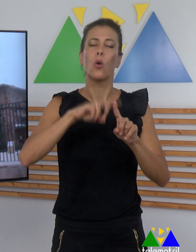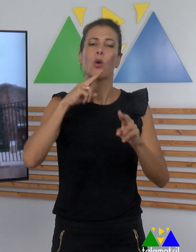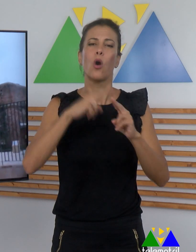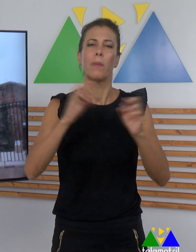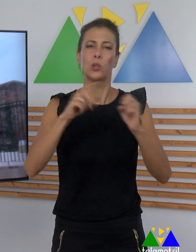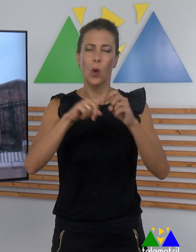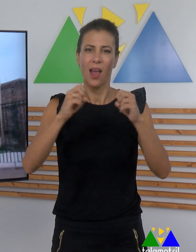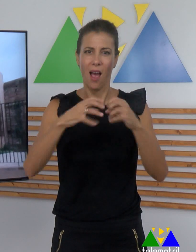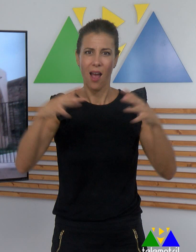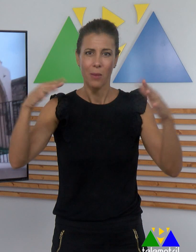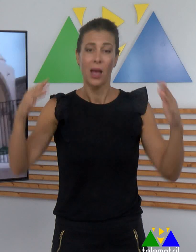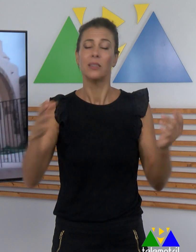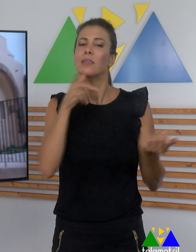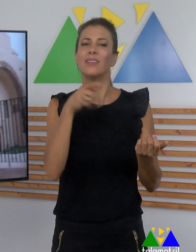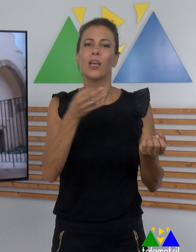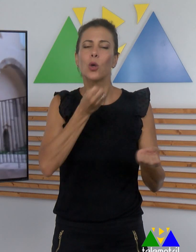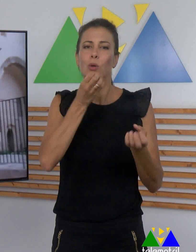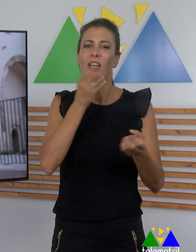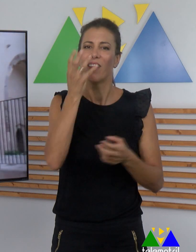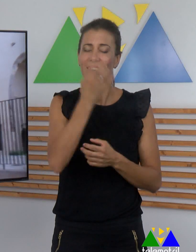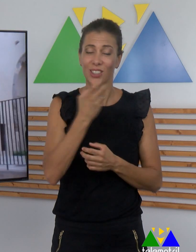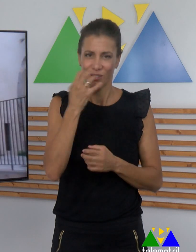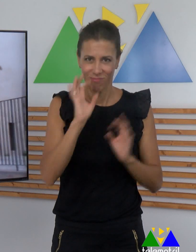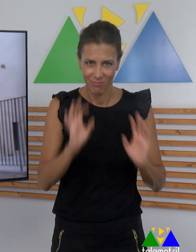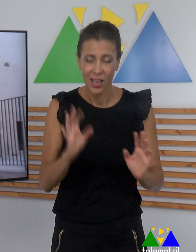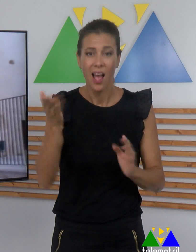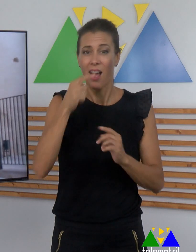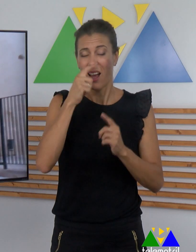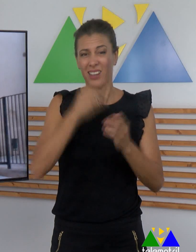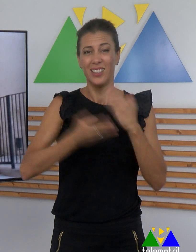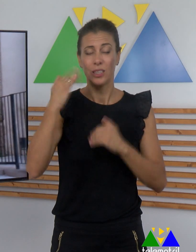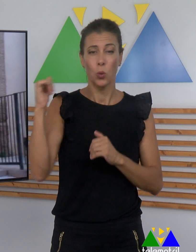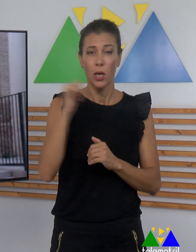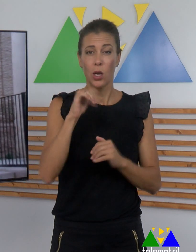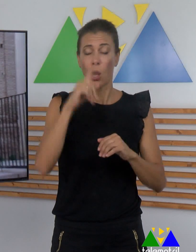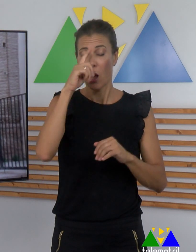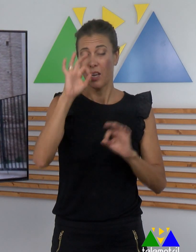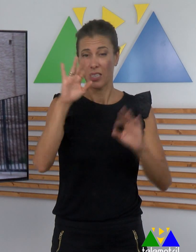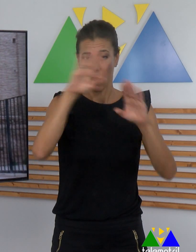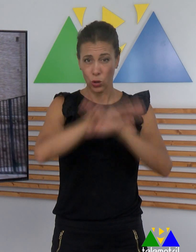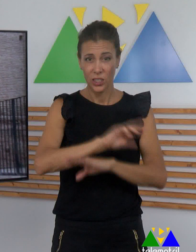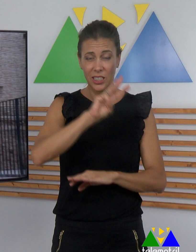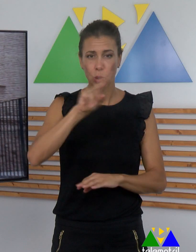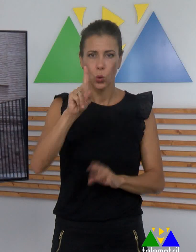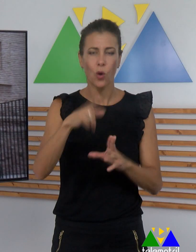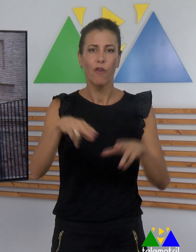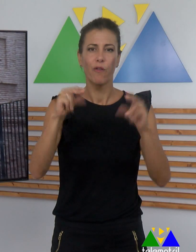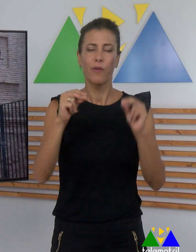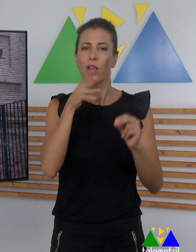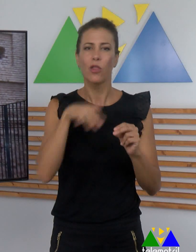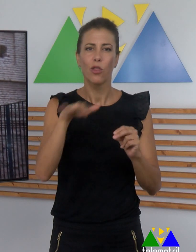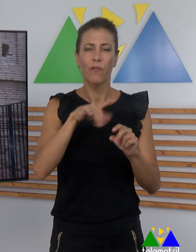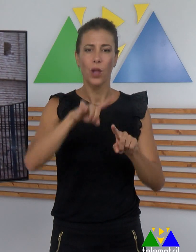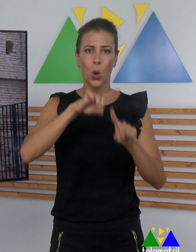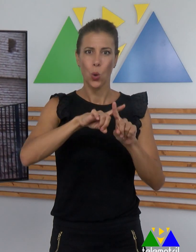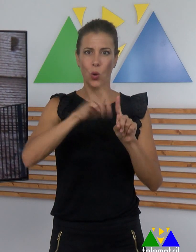cruz que contaba la historia que las antiguas procesiones de ánimas de la noche del 31 terminaban en la Cruz de las